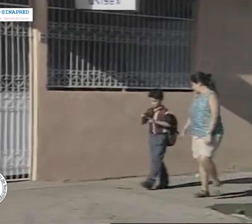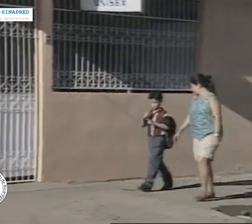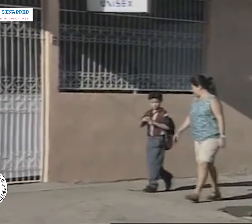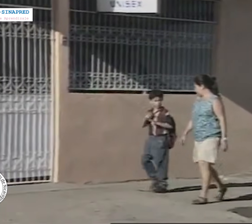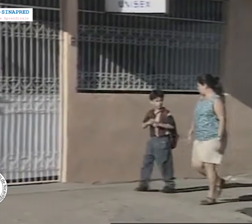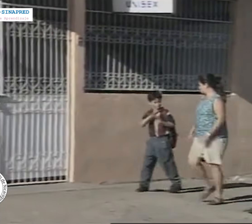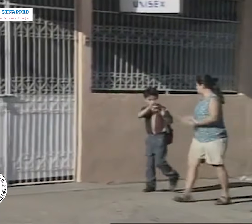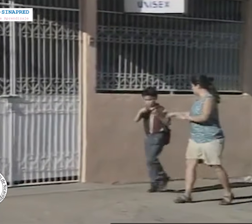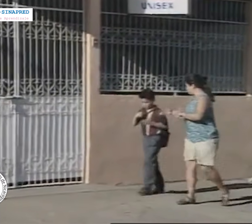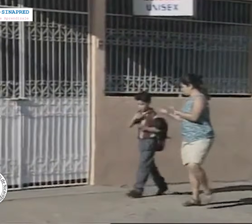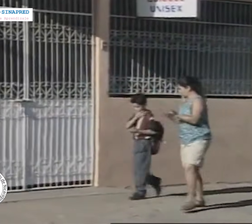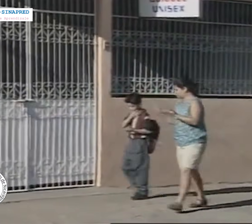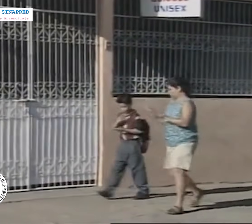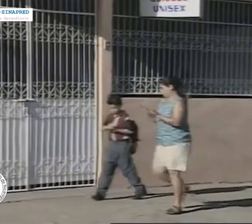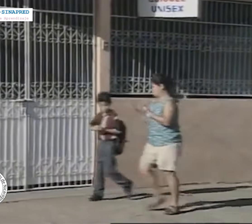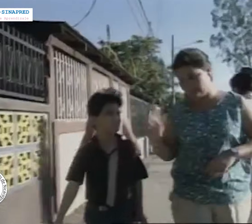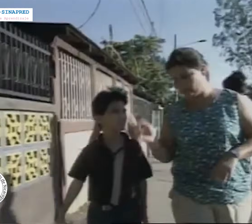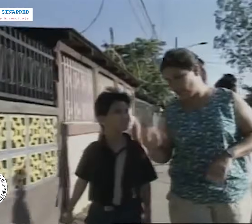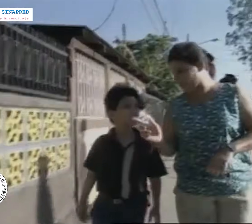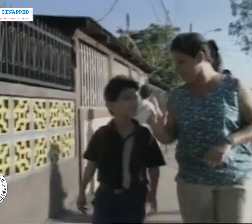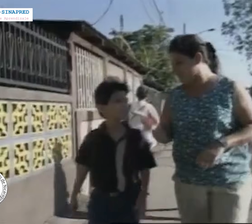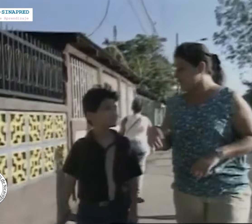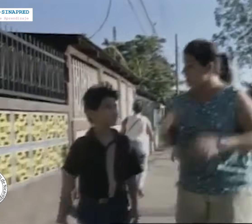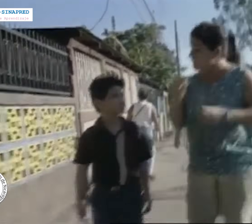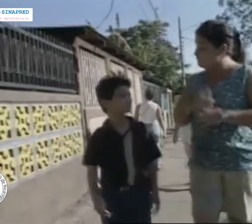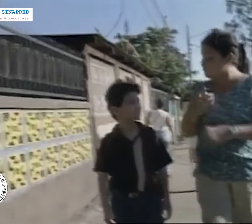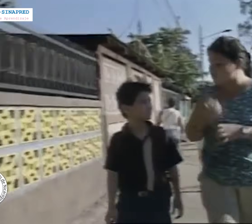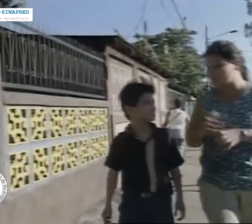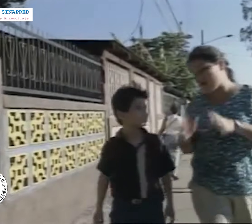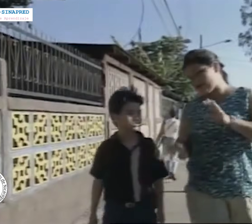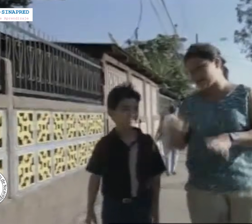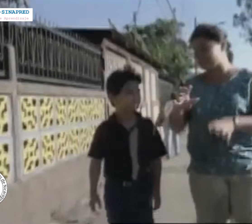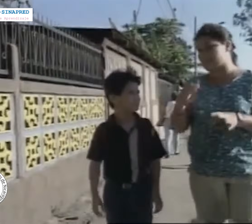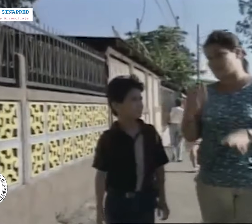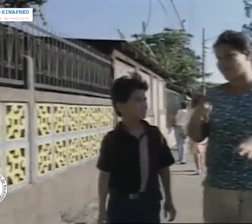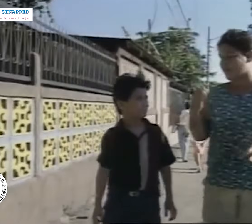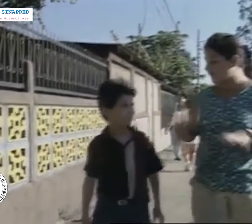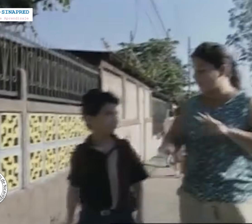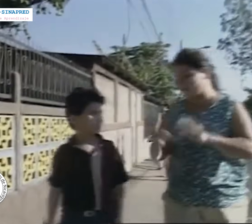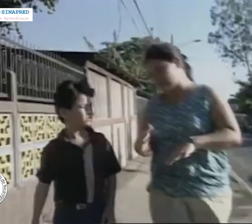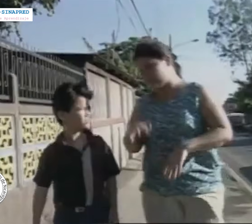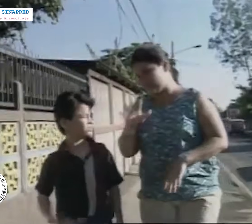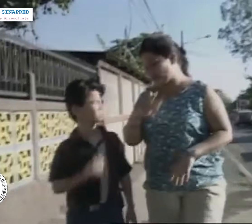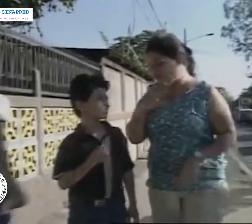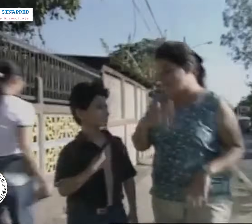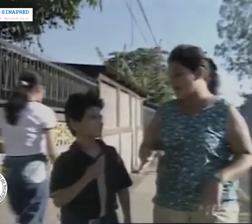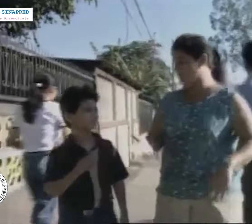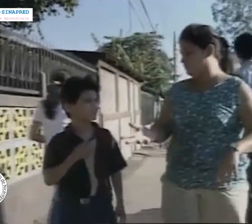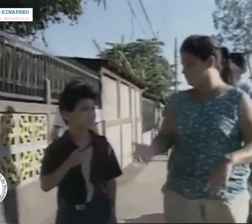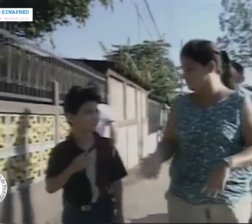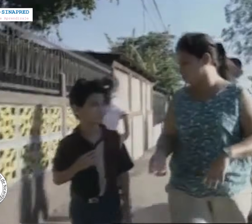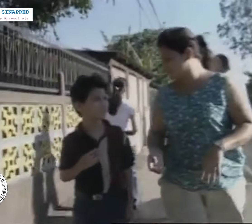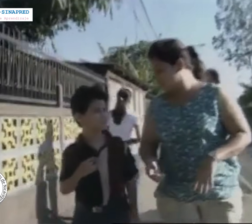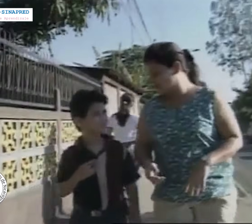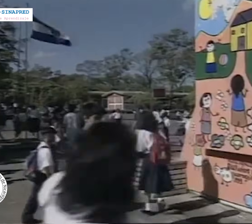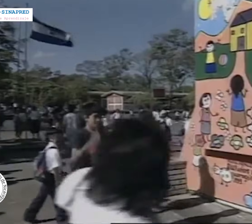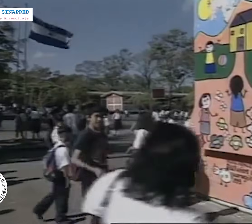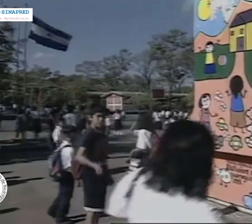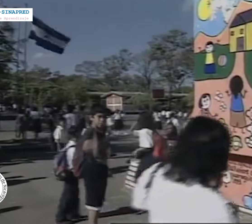niños directamente, y creemos que para los niños es muy importante que ellos aprendan lenguaje de señas y es más fácil. Por eso es que